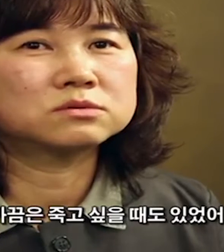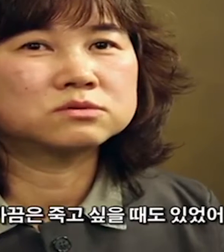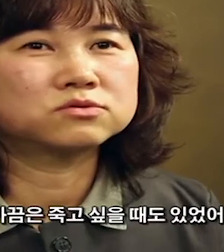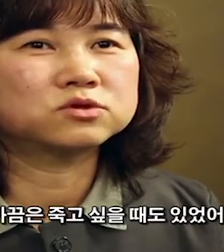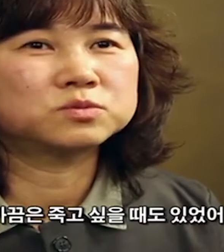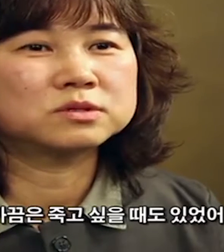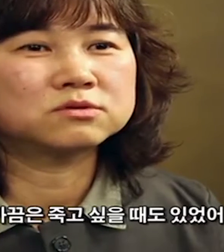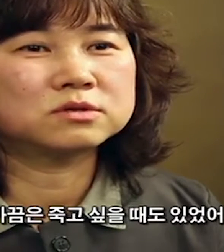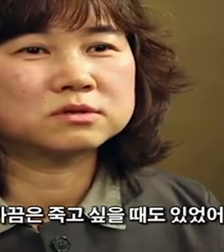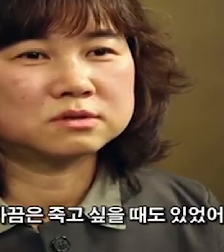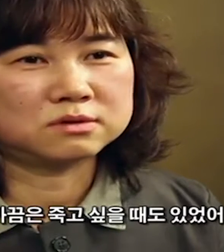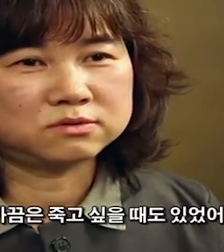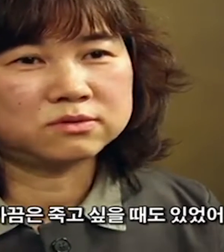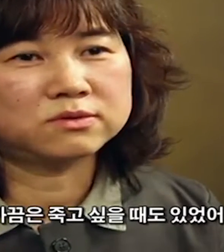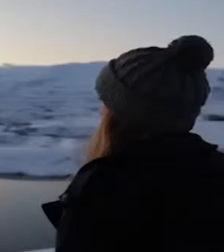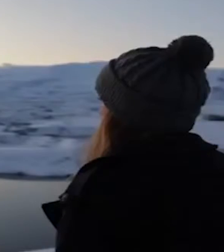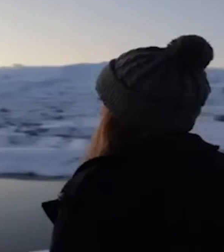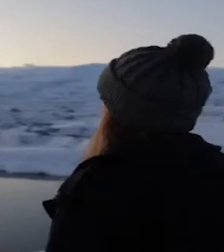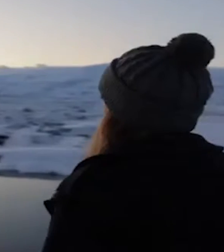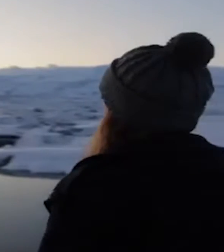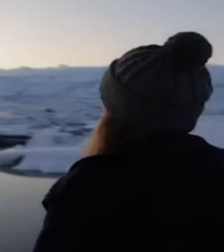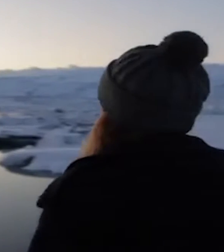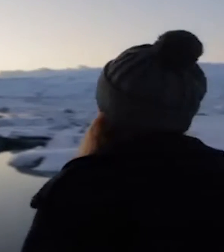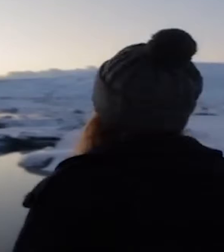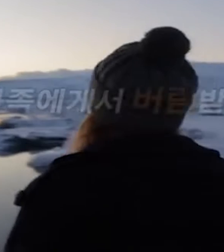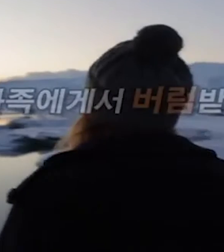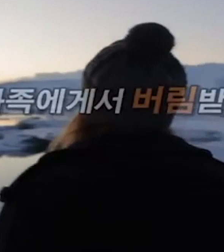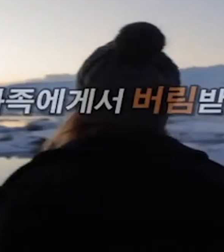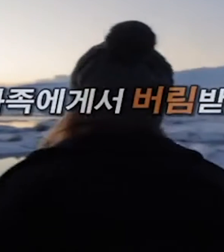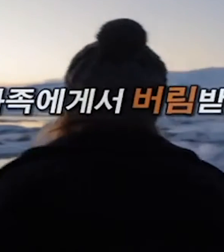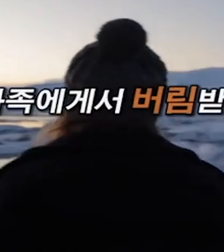가끔은 죽고 싶을 때도 있었어요.